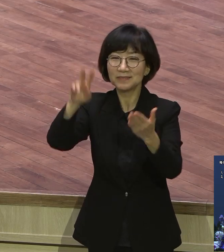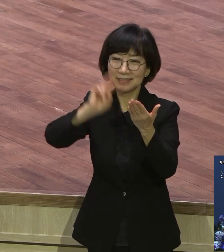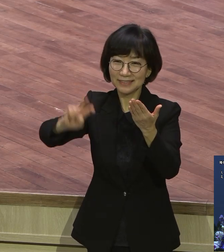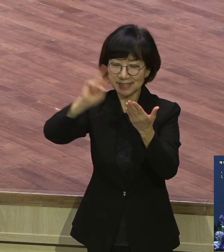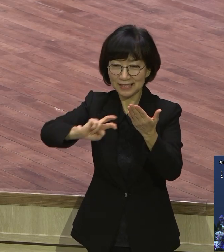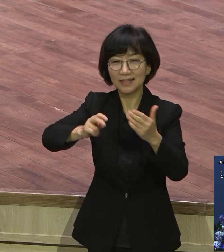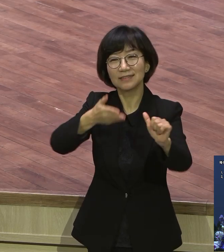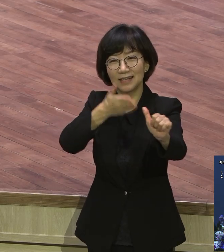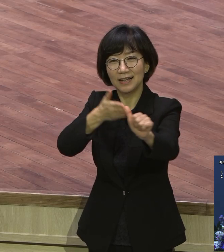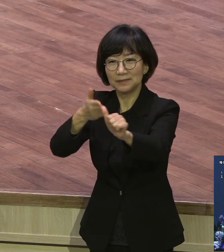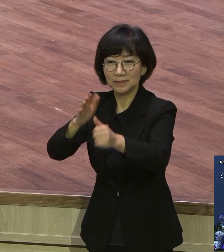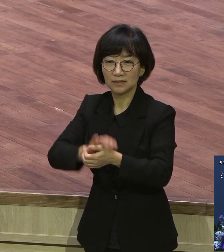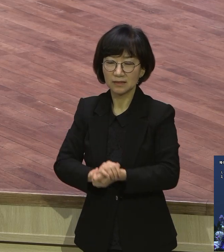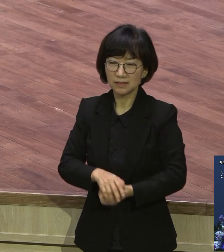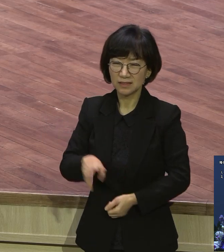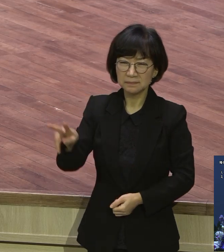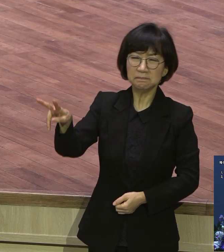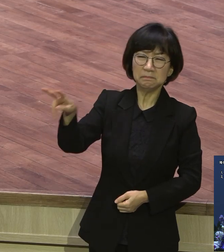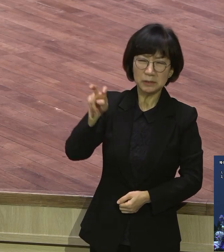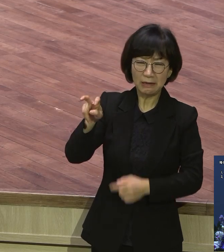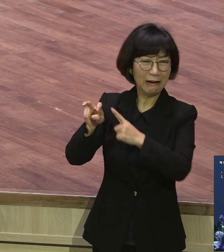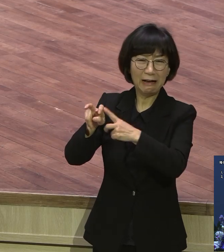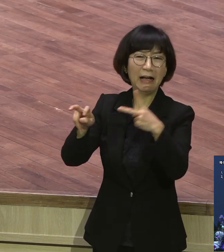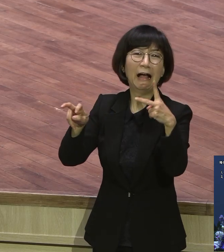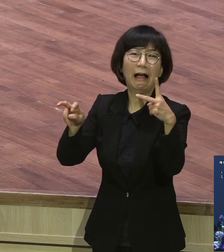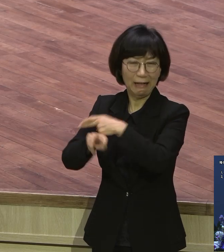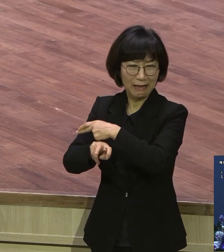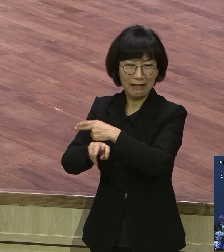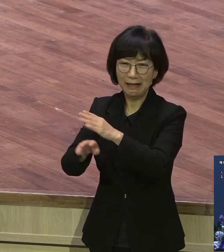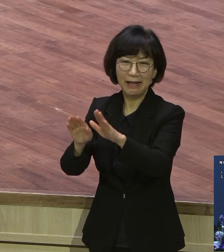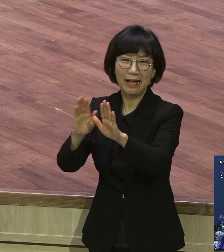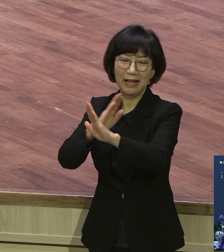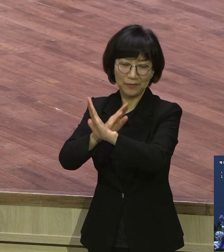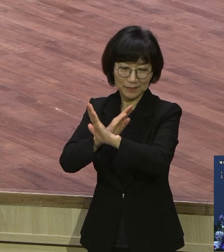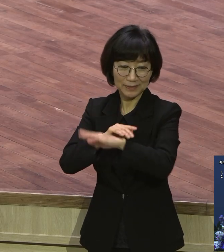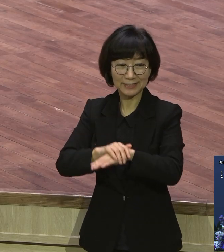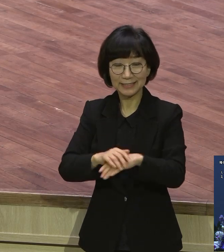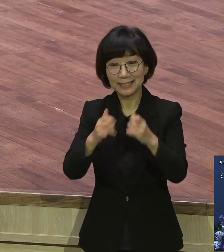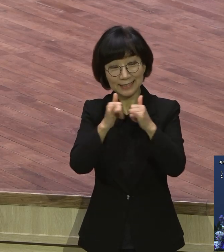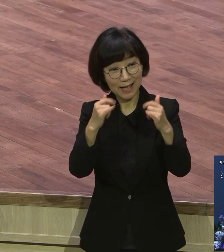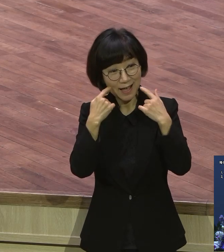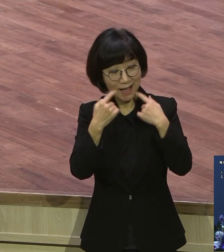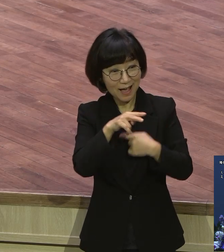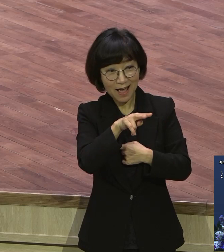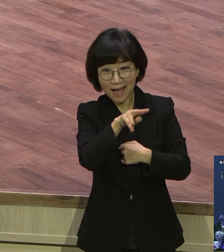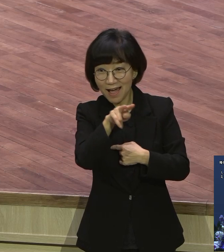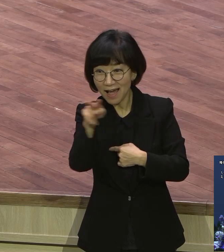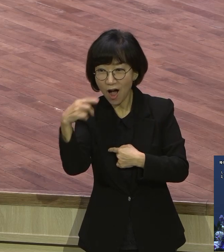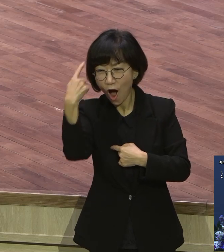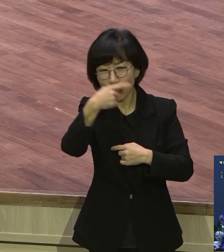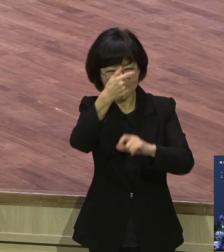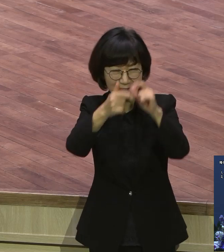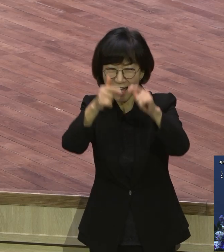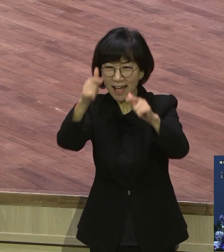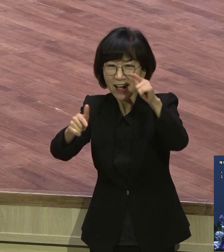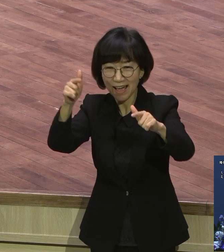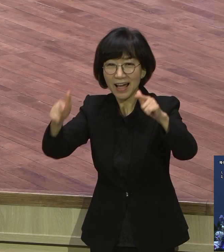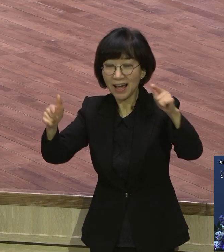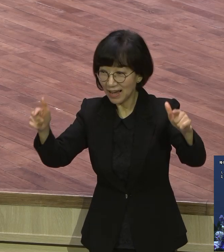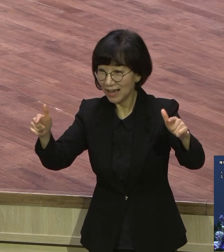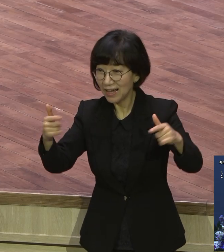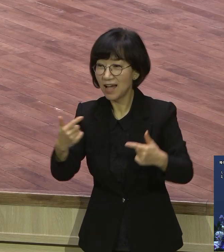한 명 더 미워하는 사람이 있으면 안 돼 전부 사람 볼 때 생긴 모습처럼 다 달라요 다른 것이